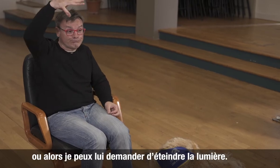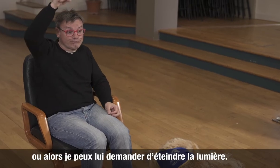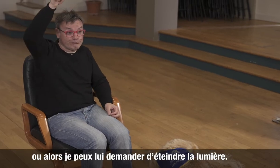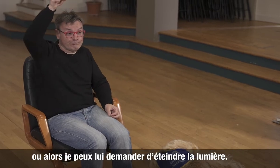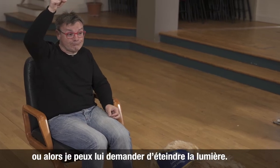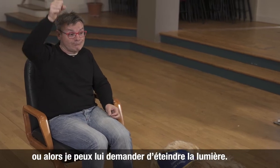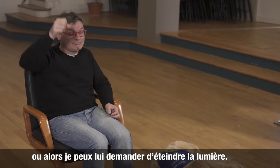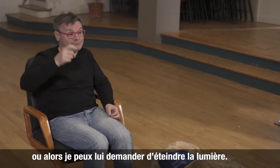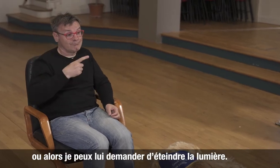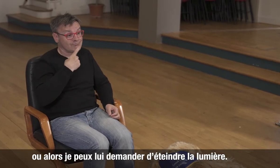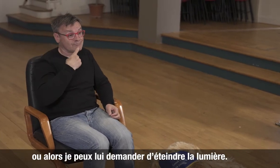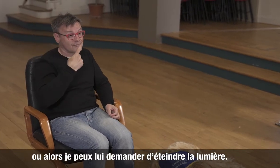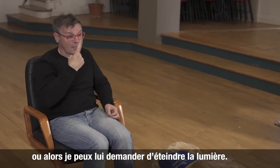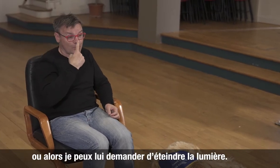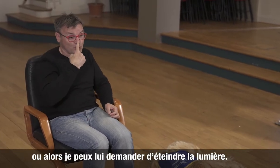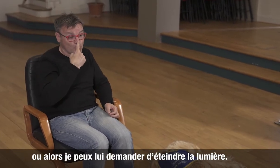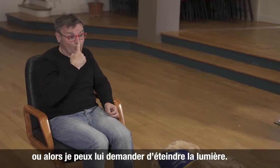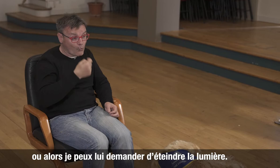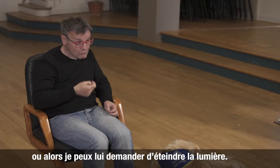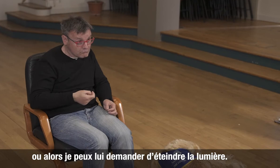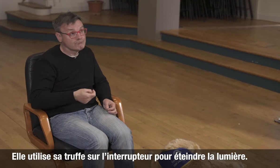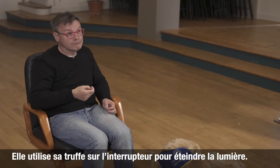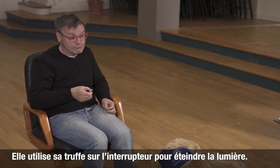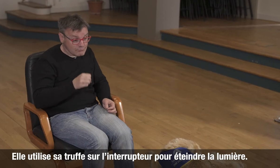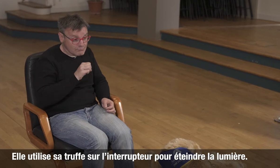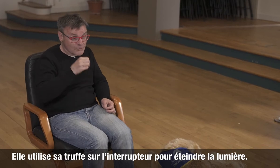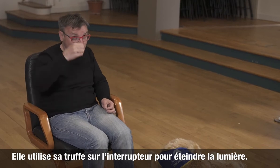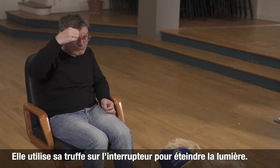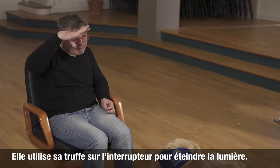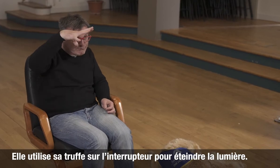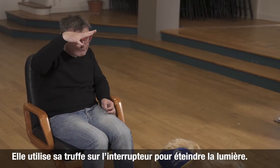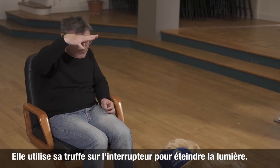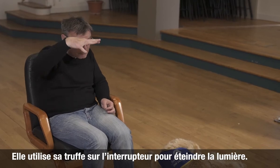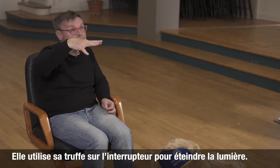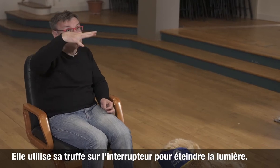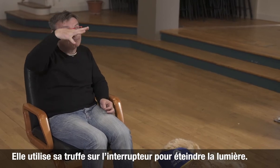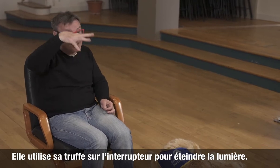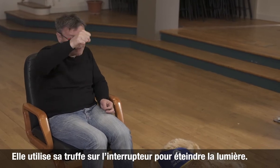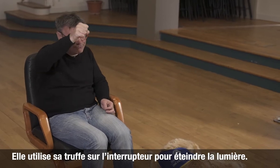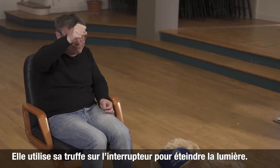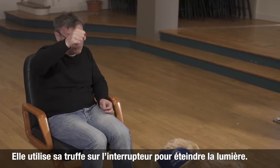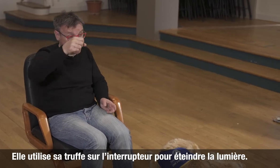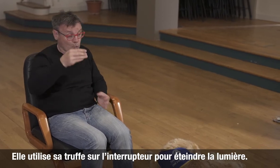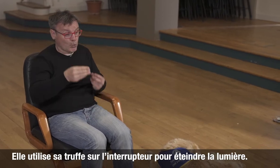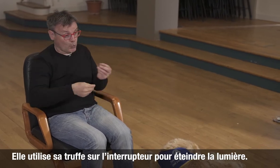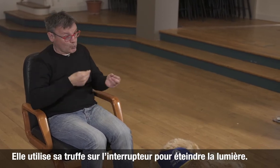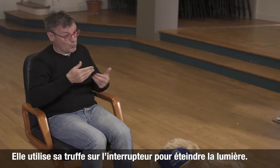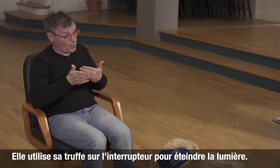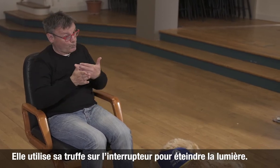Ou alors, je peux lui demander d'éteindre la lumière. Donc, elle utilise sa truffe sur l'interrupteur pour éteindre la lumière.